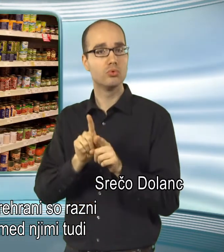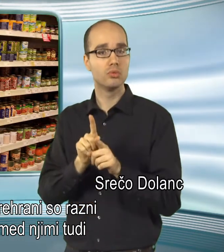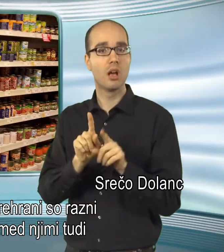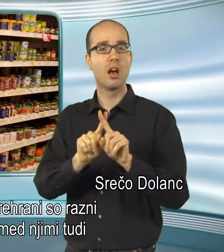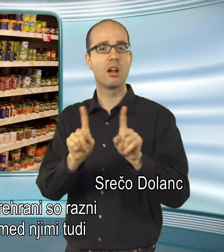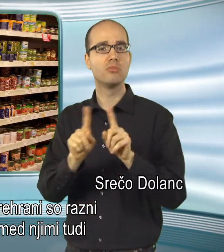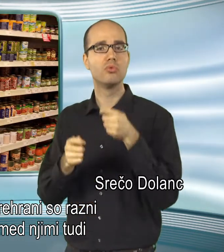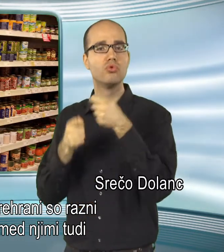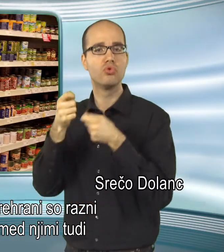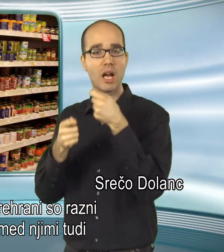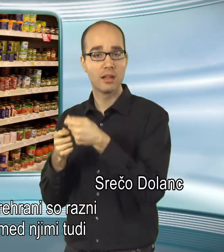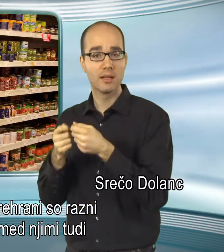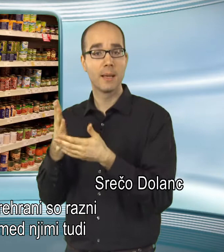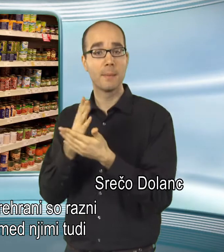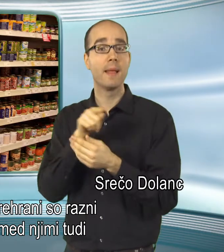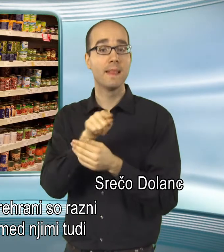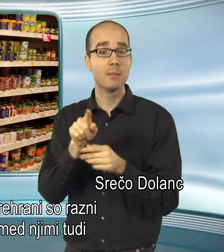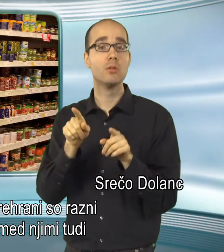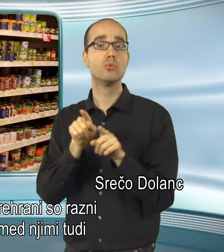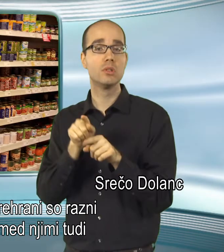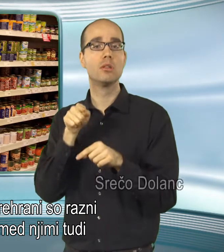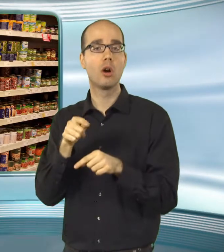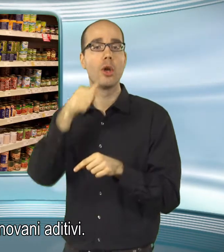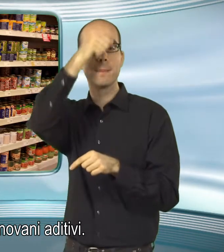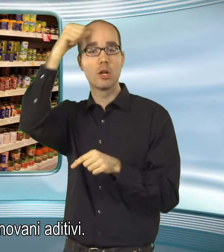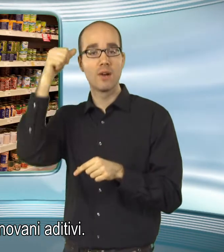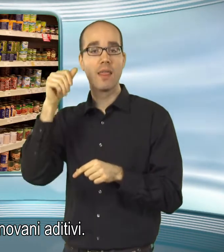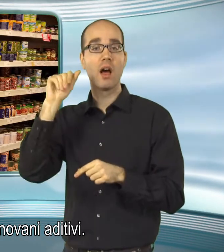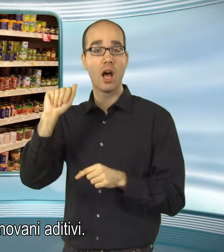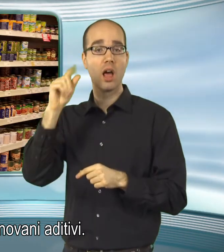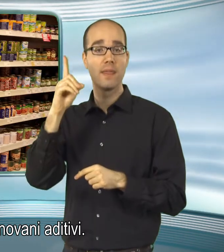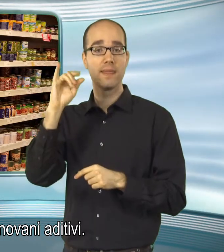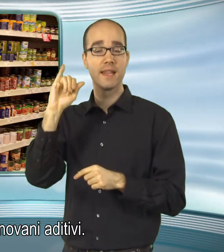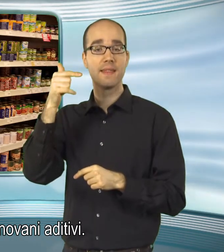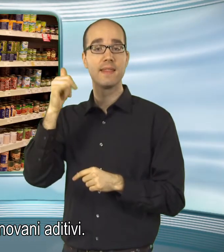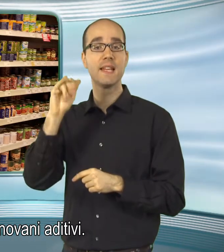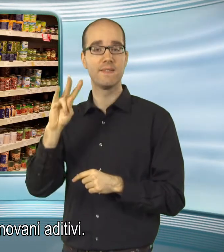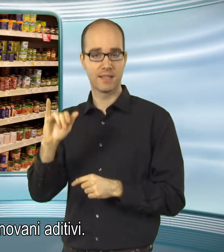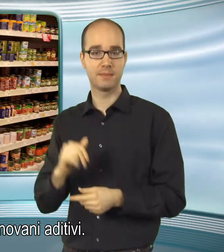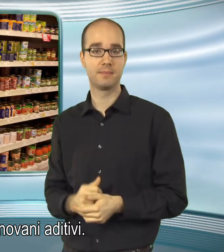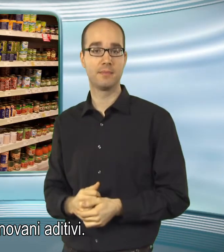so razni dodatki, med njimi tudi tako imenovani aditivi.